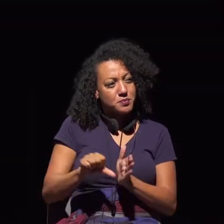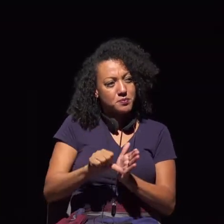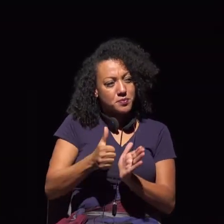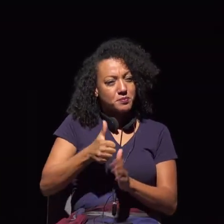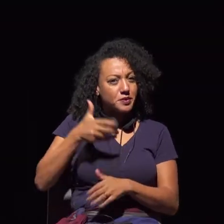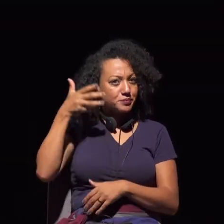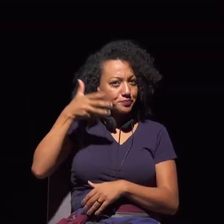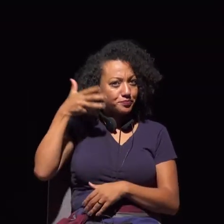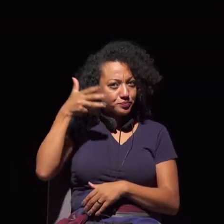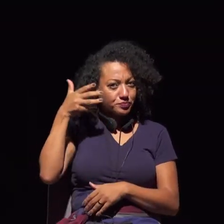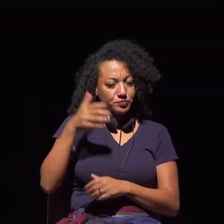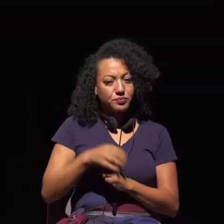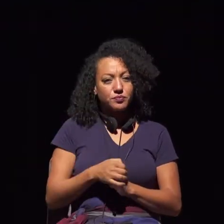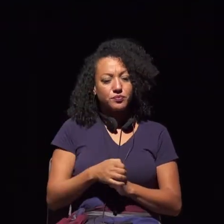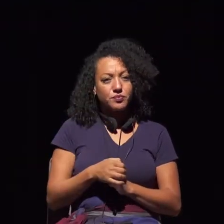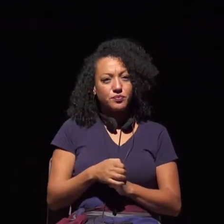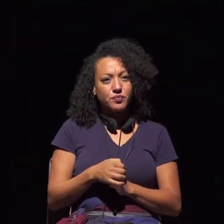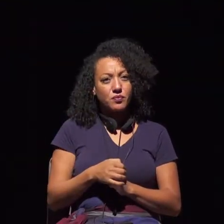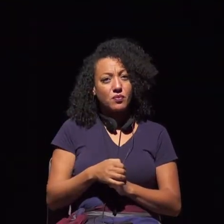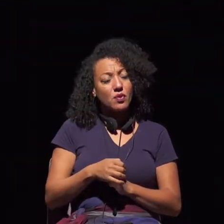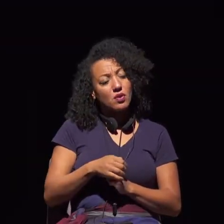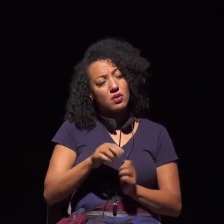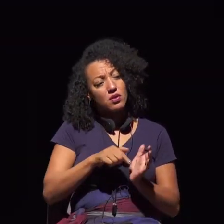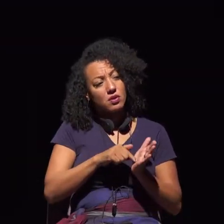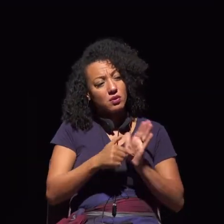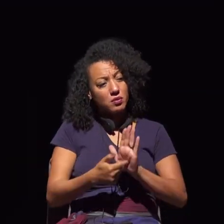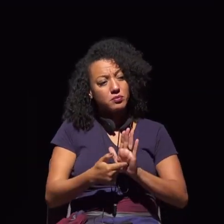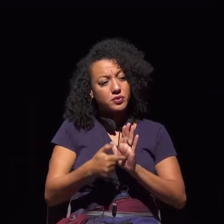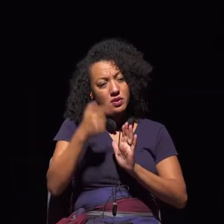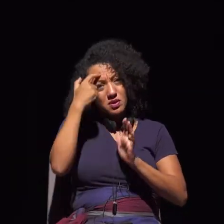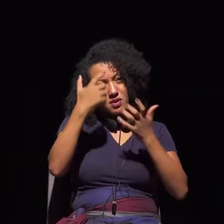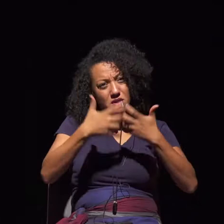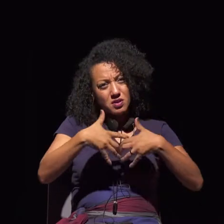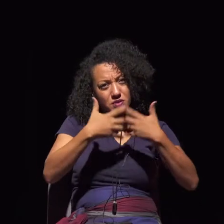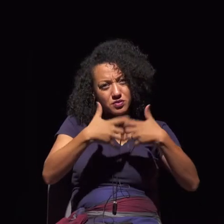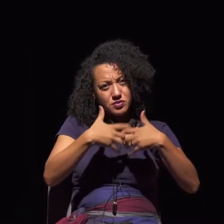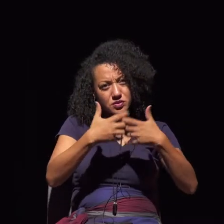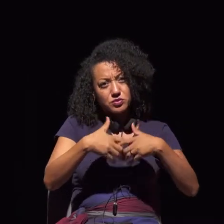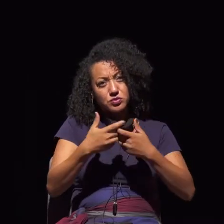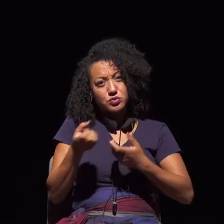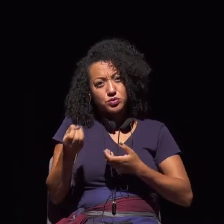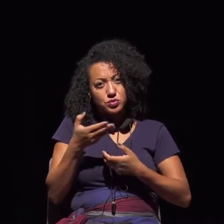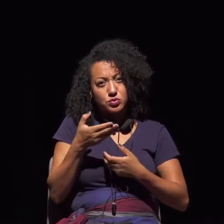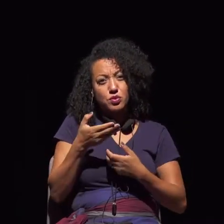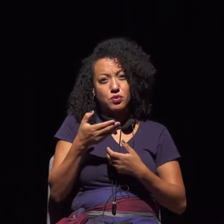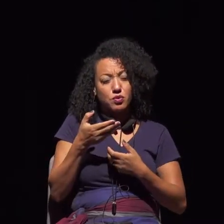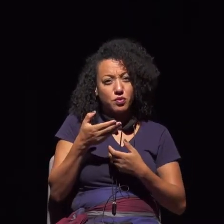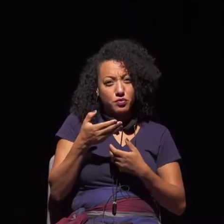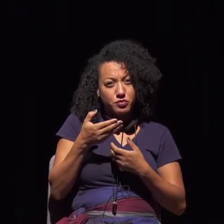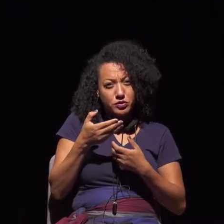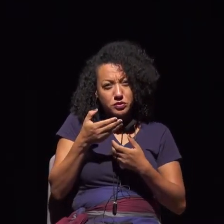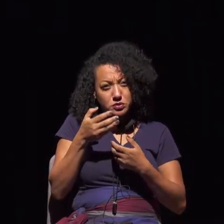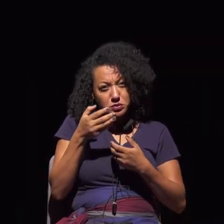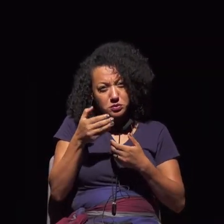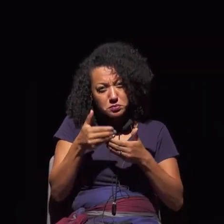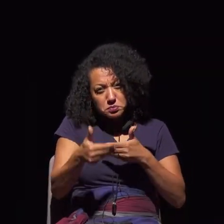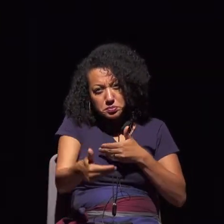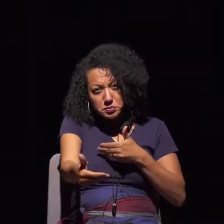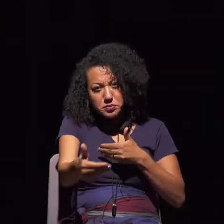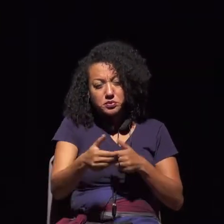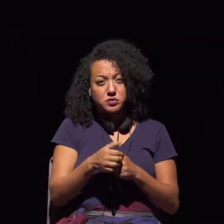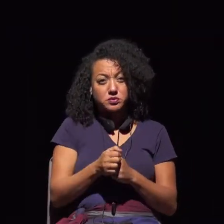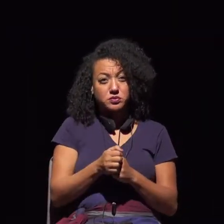palestrante. O TUMELO vai apresentar uma mesa chamada Reflexões, Passadas e Novas Perspectivas, uma nota curatorial.